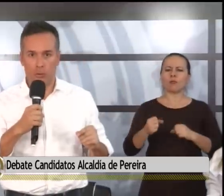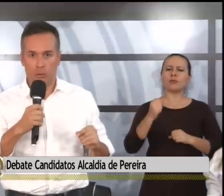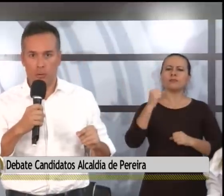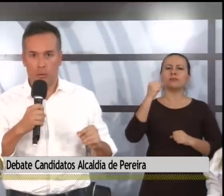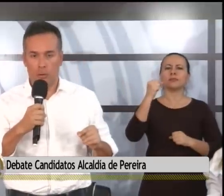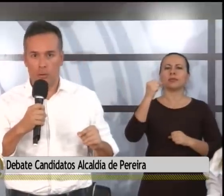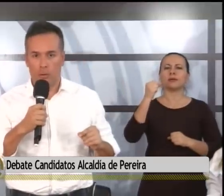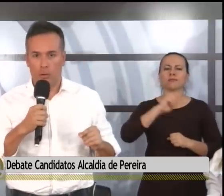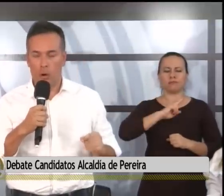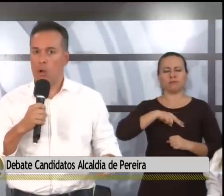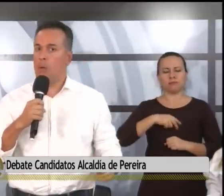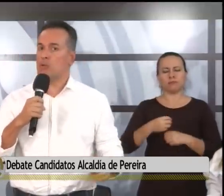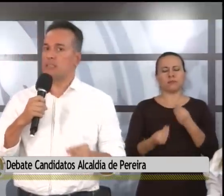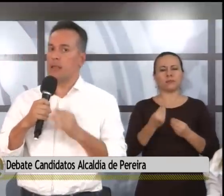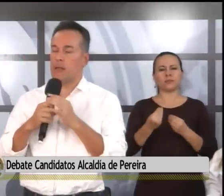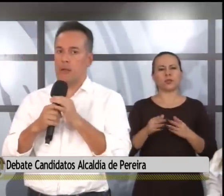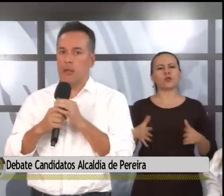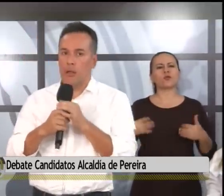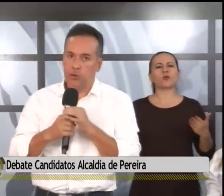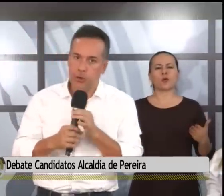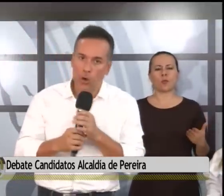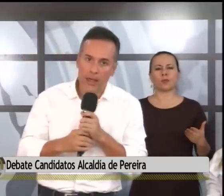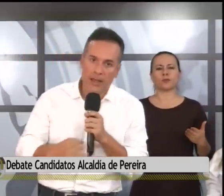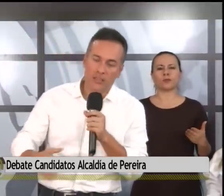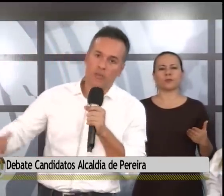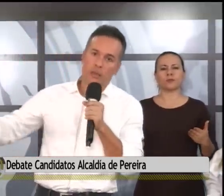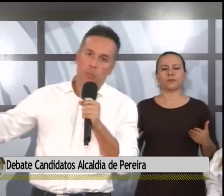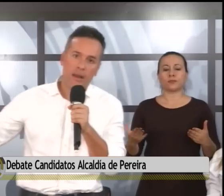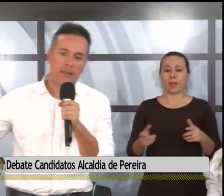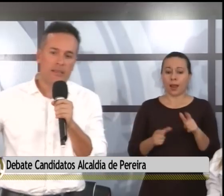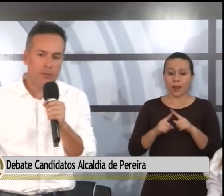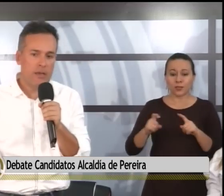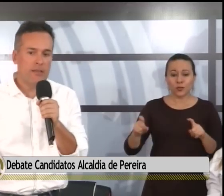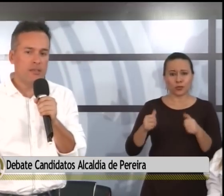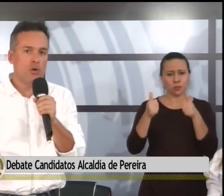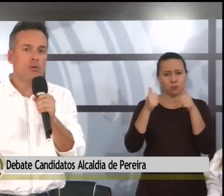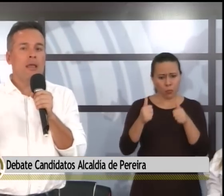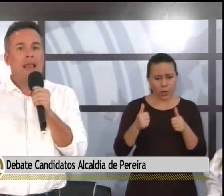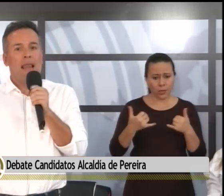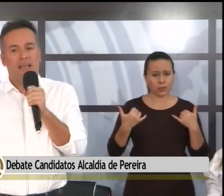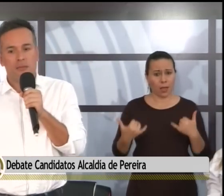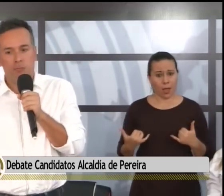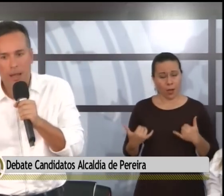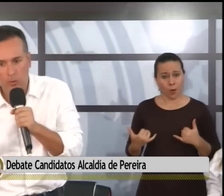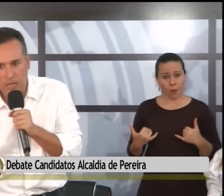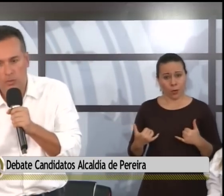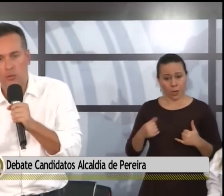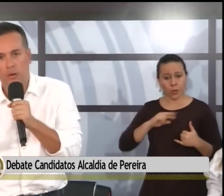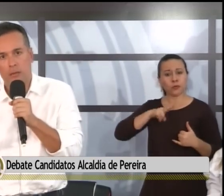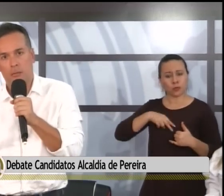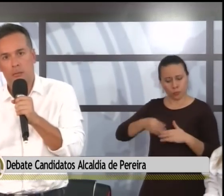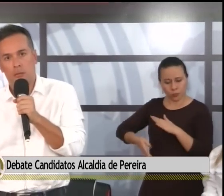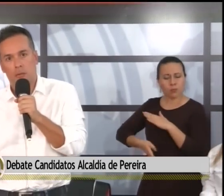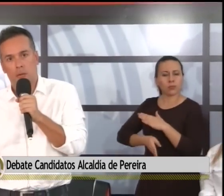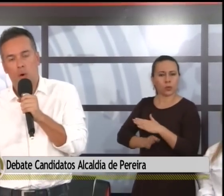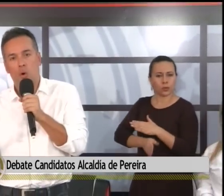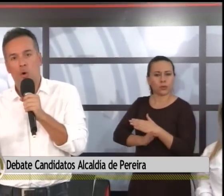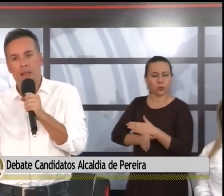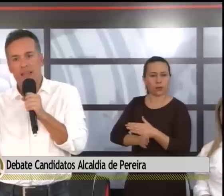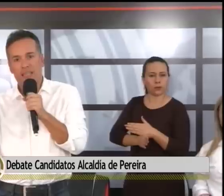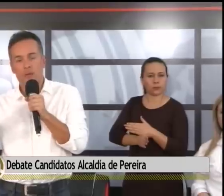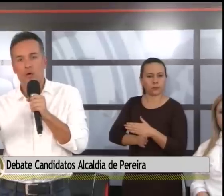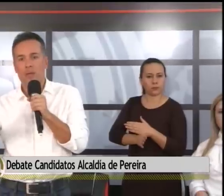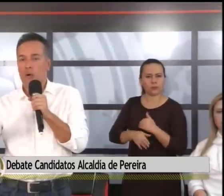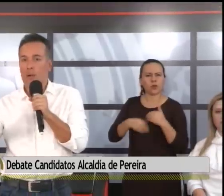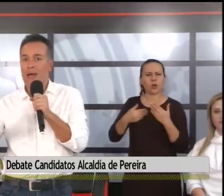nosotros. ¿Cómo lo vamos a hacer? Todas las cosas buenas de esta administración las vamos a continuar, con